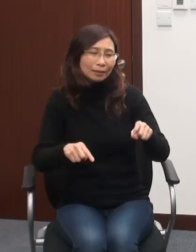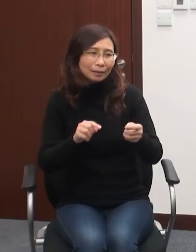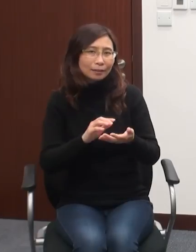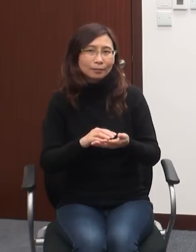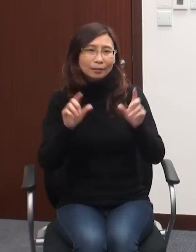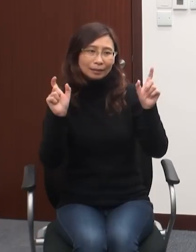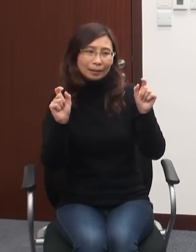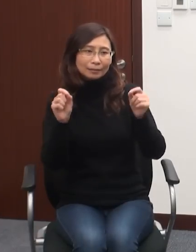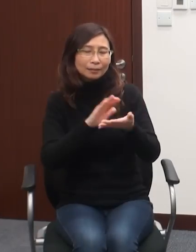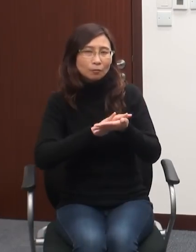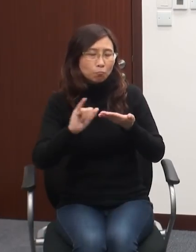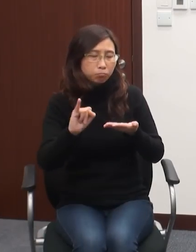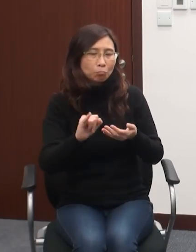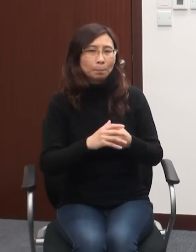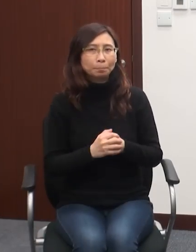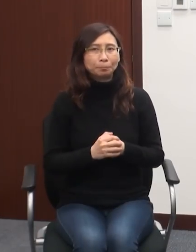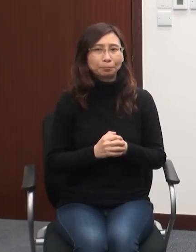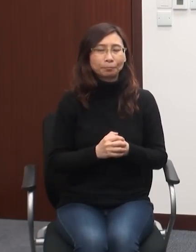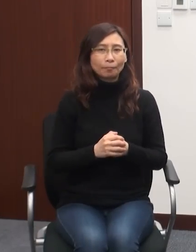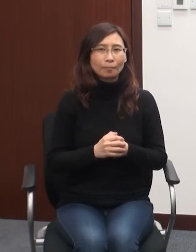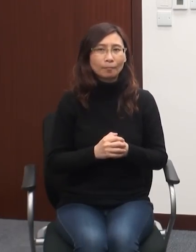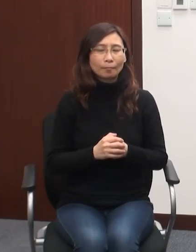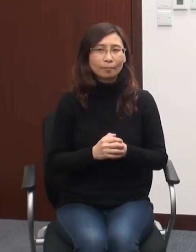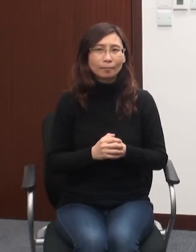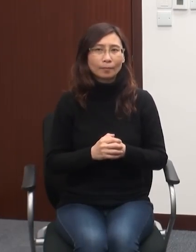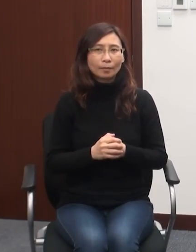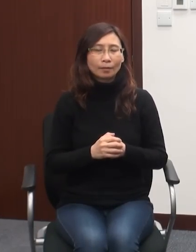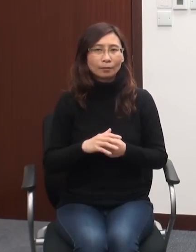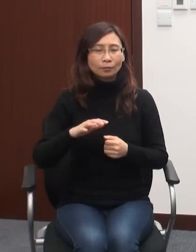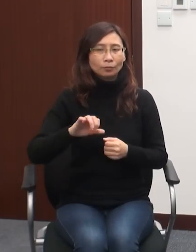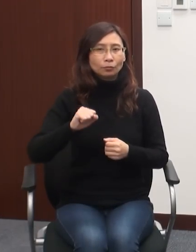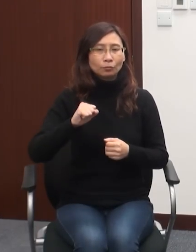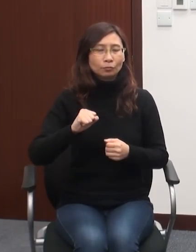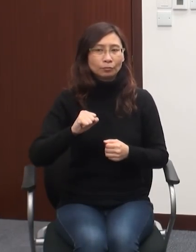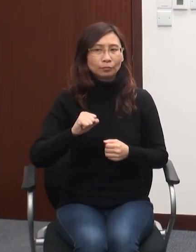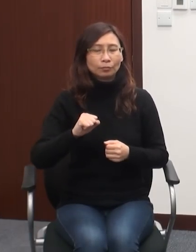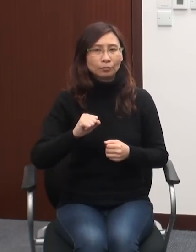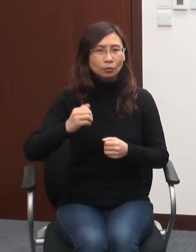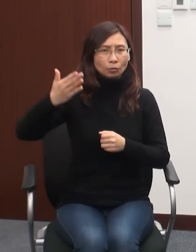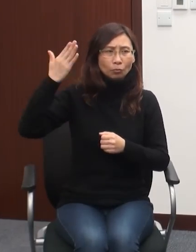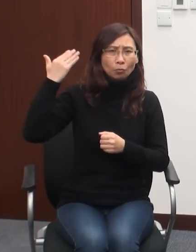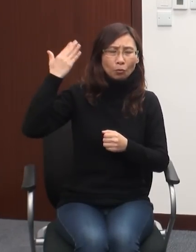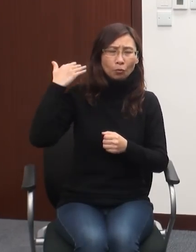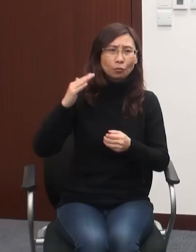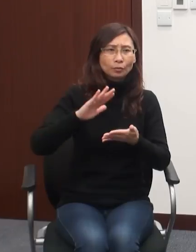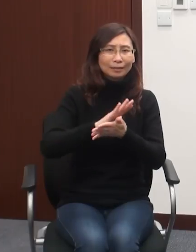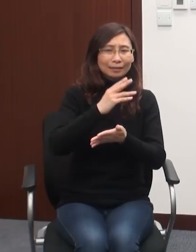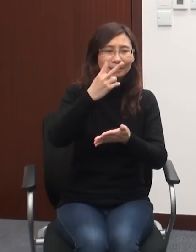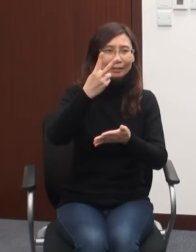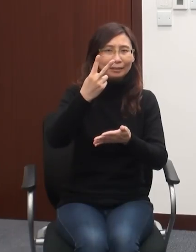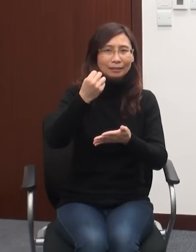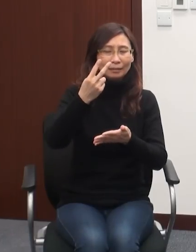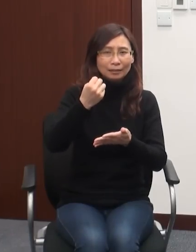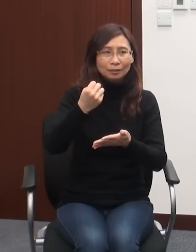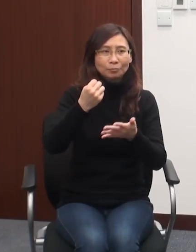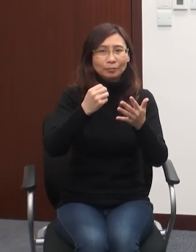清楚。如果佢將來讓步就係話，其實佢係已經用咗即係用佢哋過去幾十年廿幾年爭取